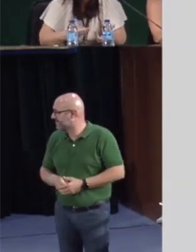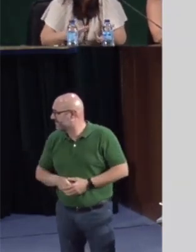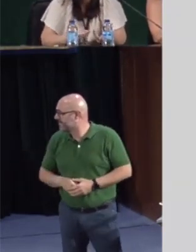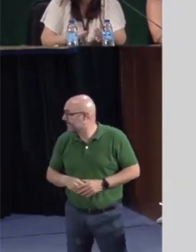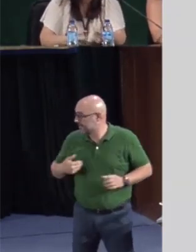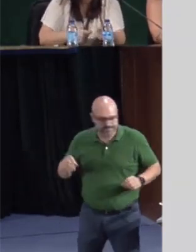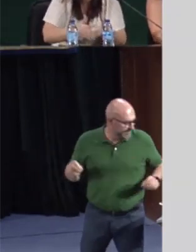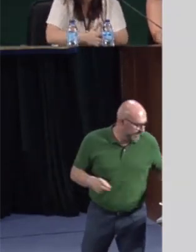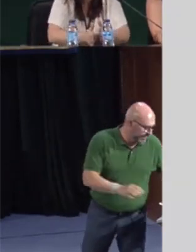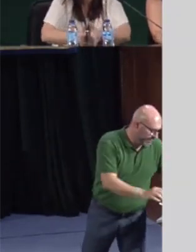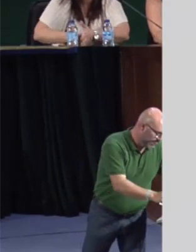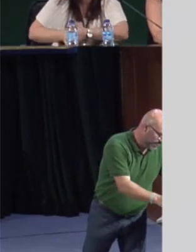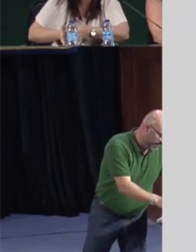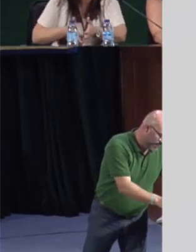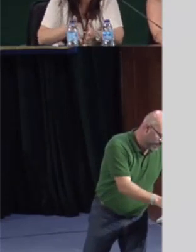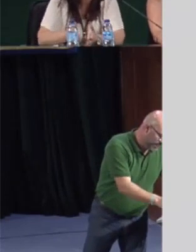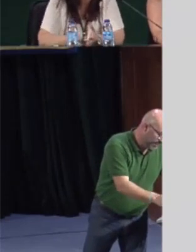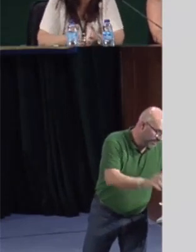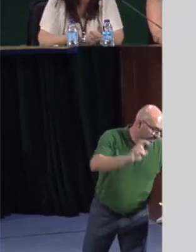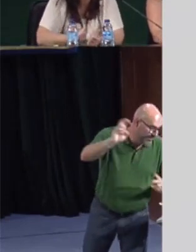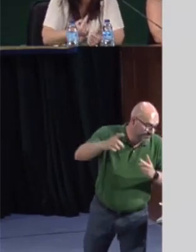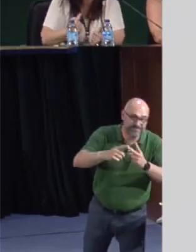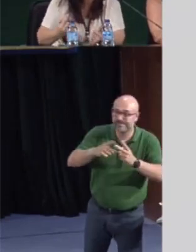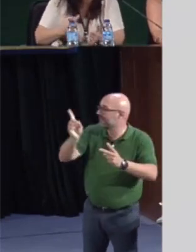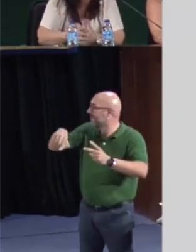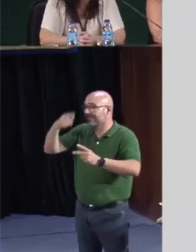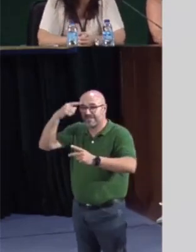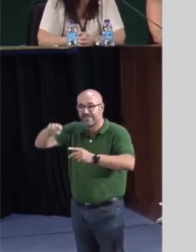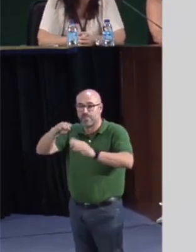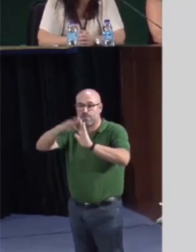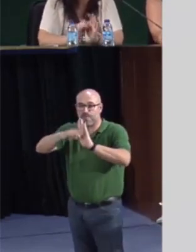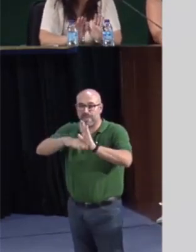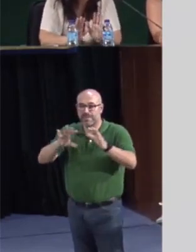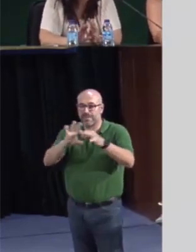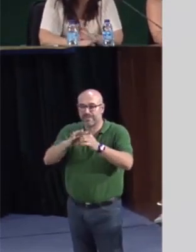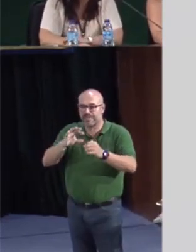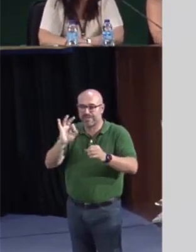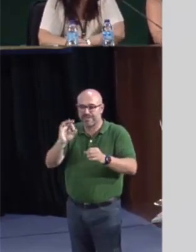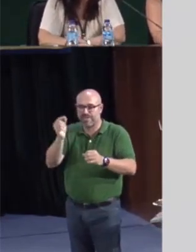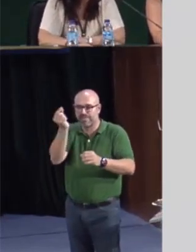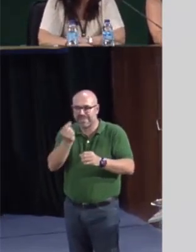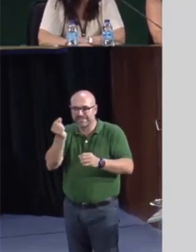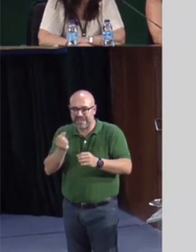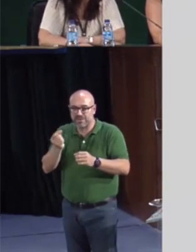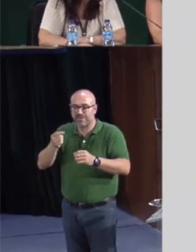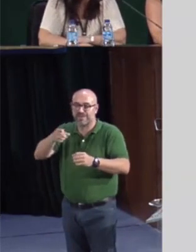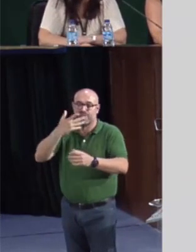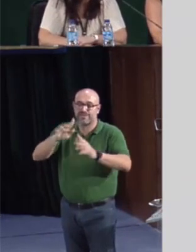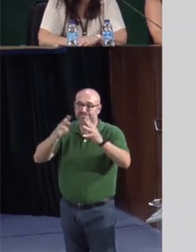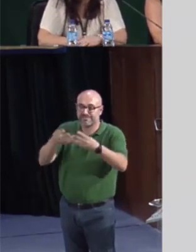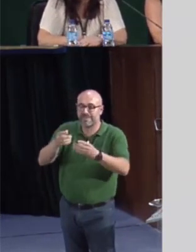poder hacer una especie de laboratorio de idiomas donde cada alumno gestione su examen.